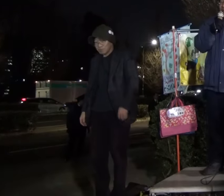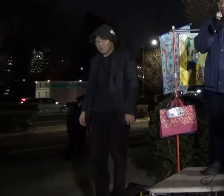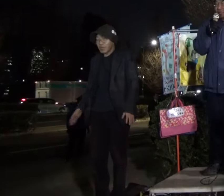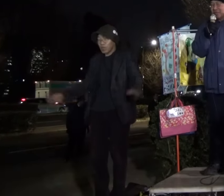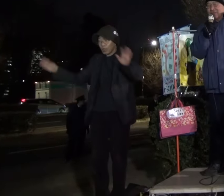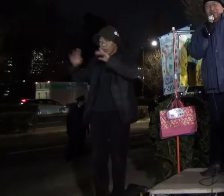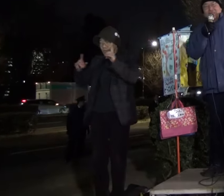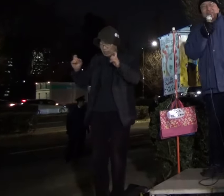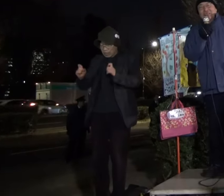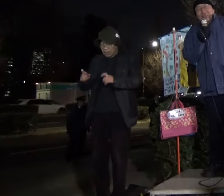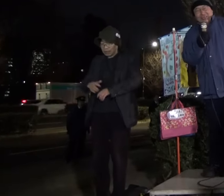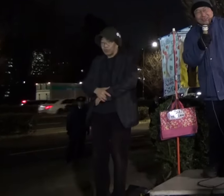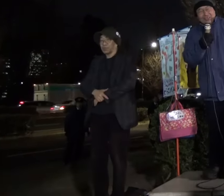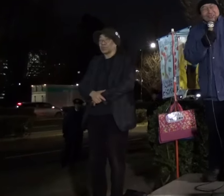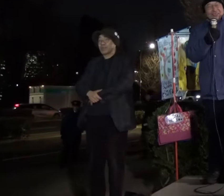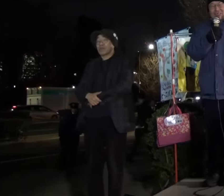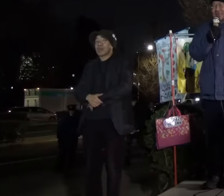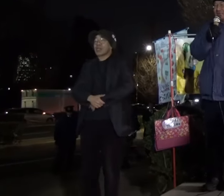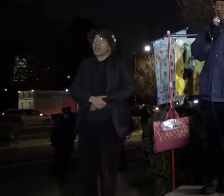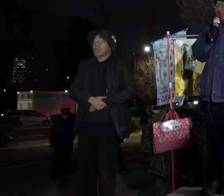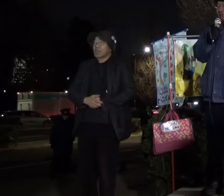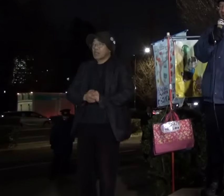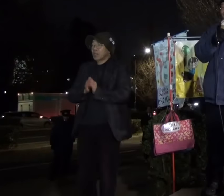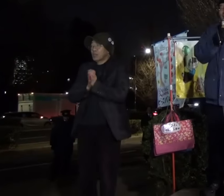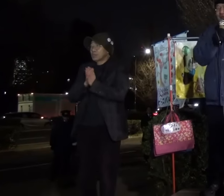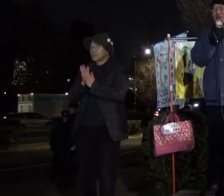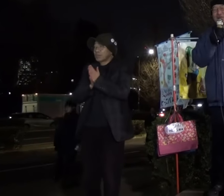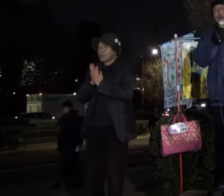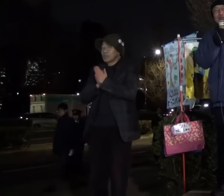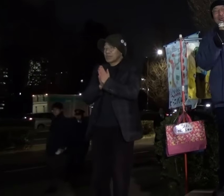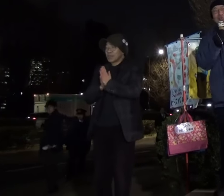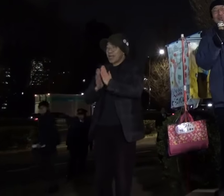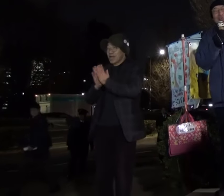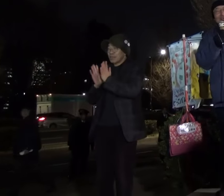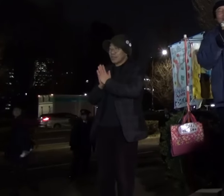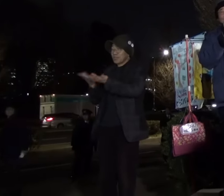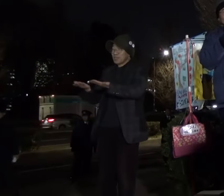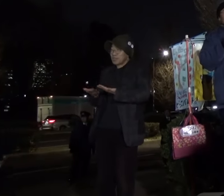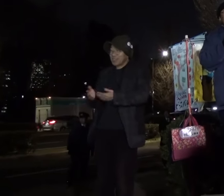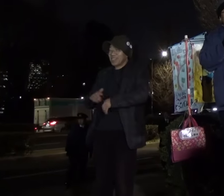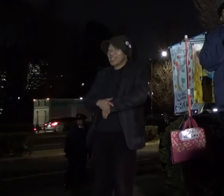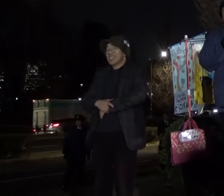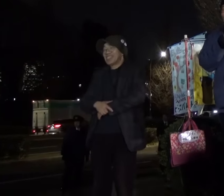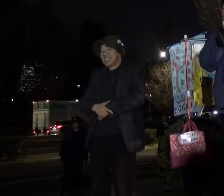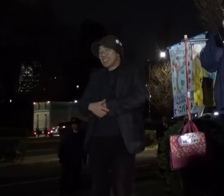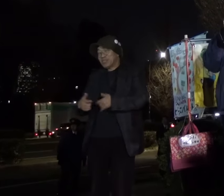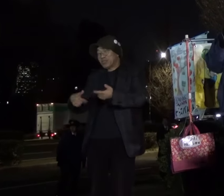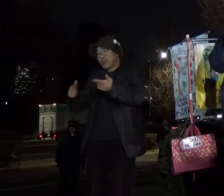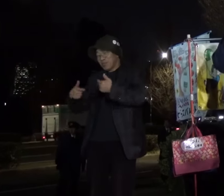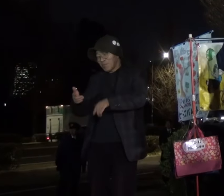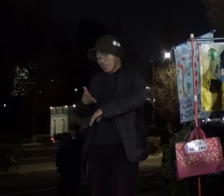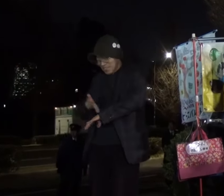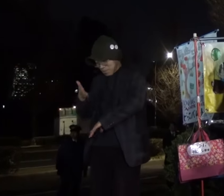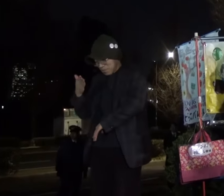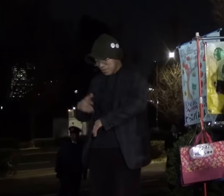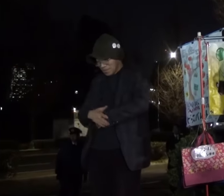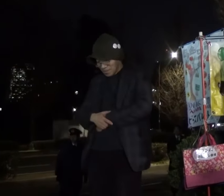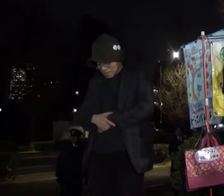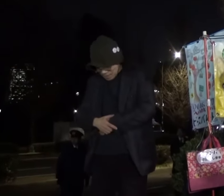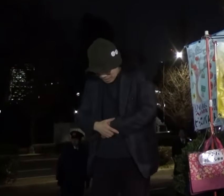こんばんは。はい、拍手をいただきまして、いつもいつもなんかありがとうございますね。